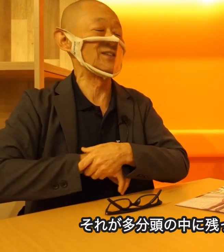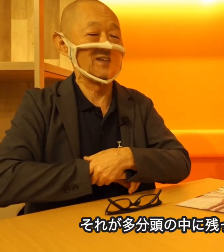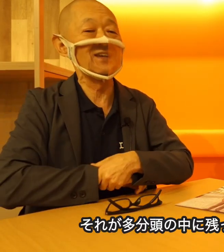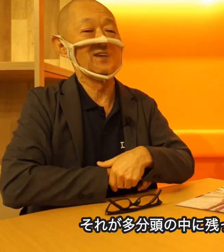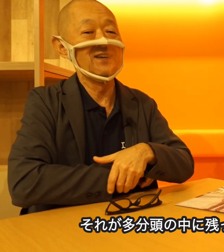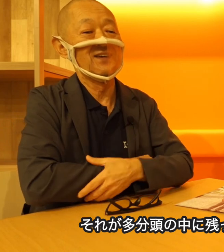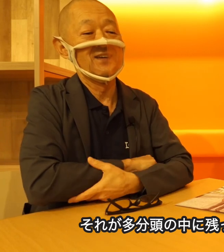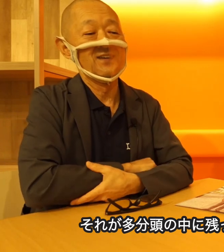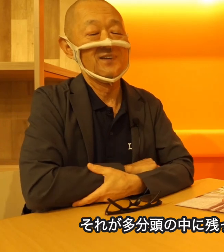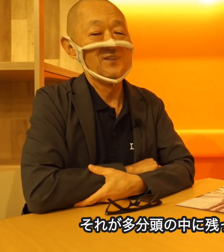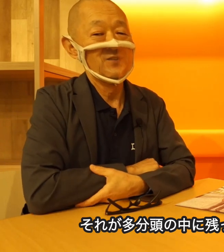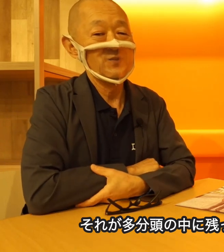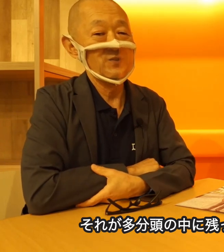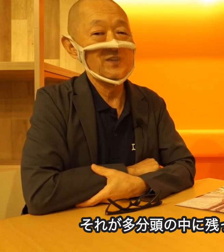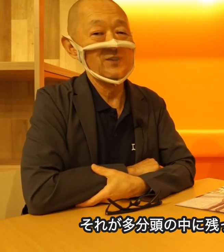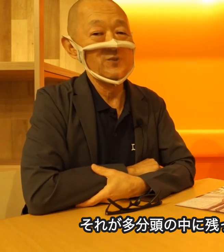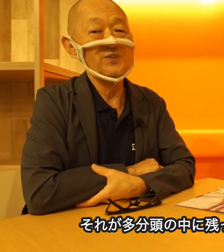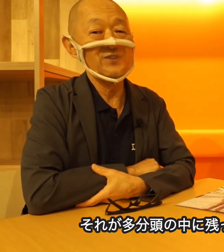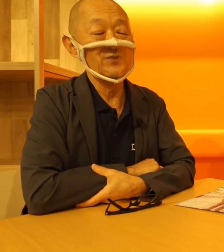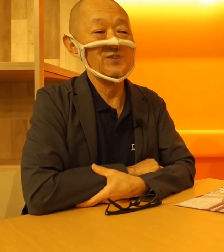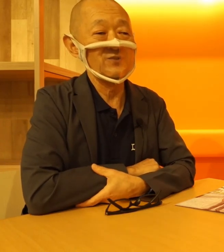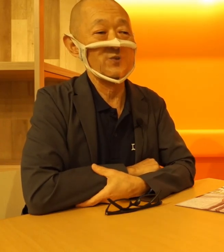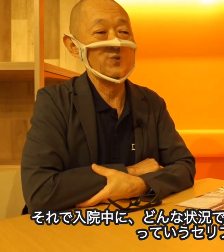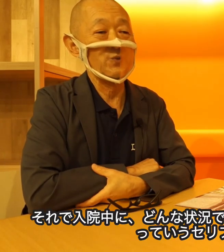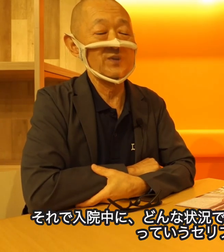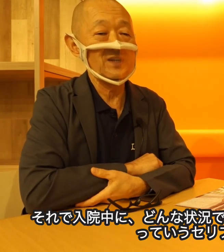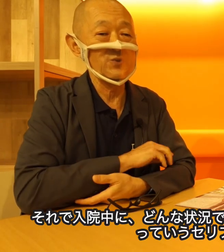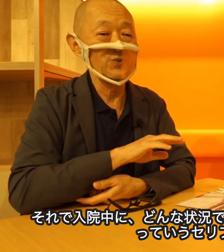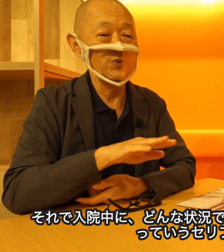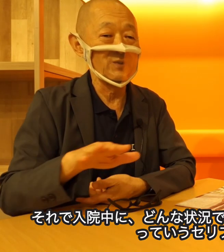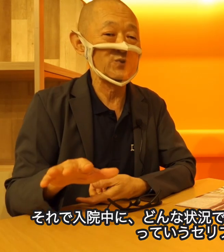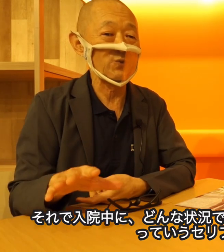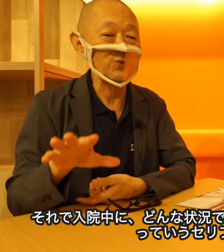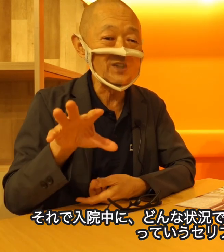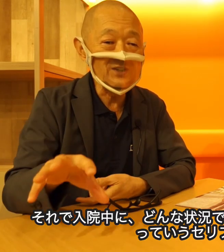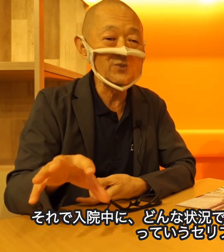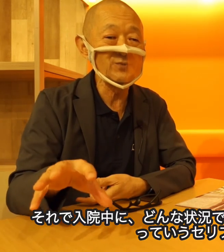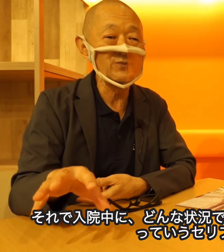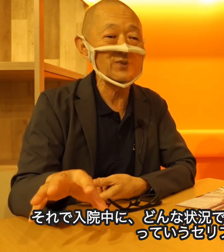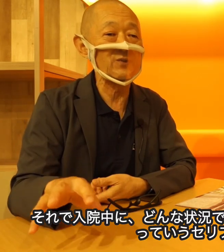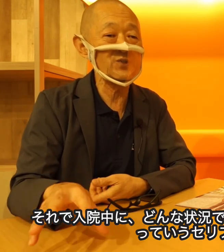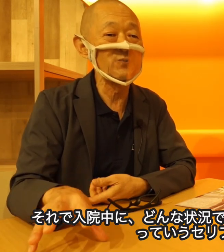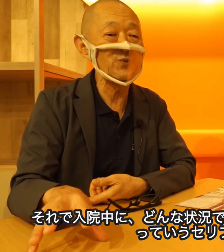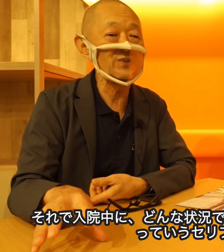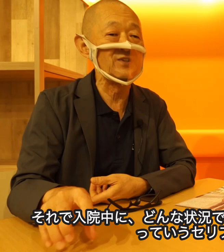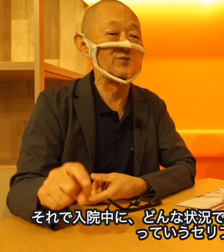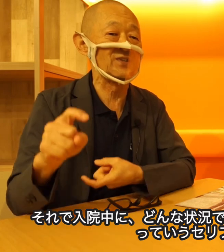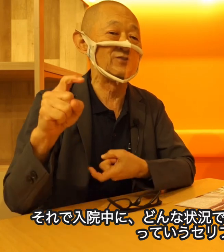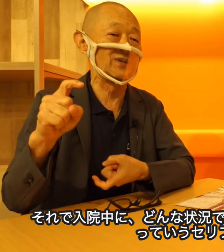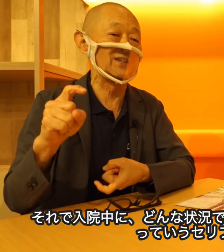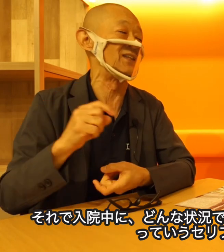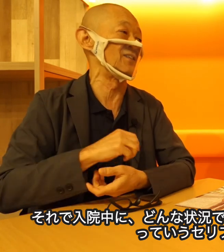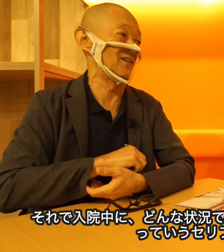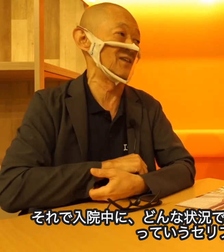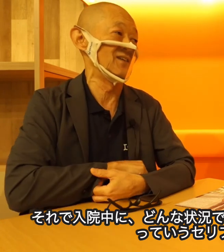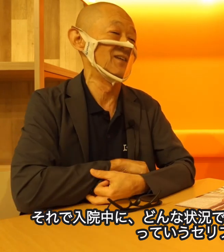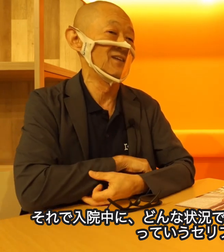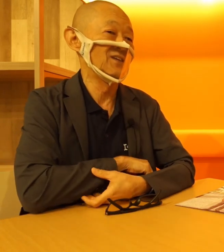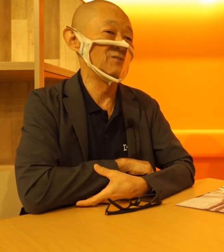ね。それで入院中にそのどんな状況でもそこにいる自分を楽しもうっていうセリフが出てきて、今